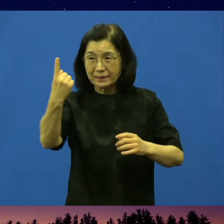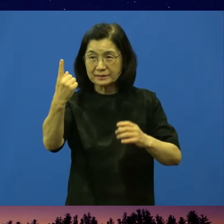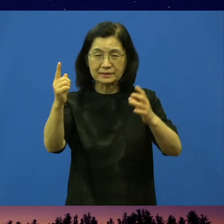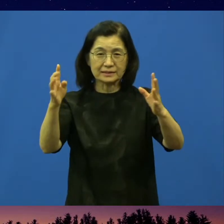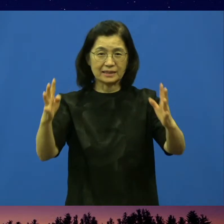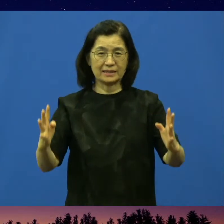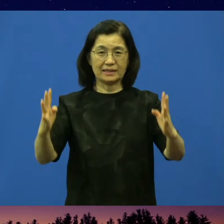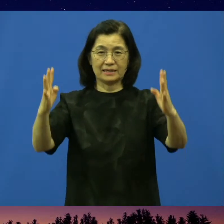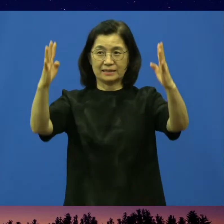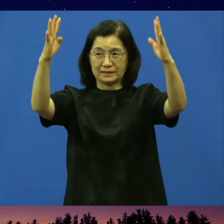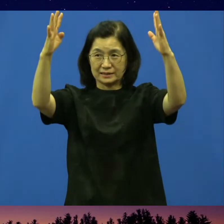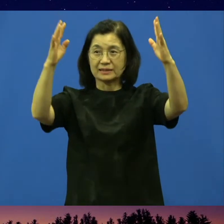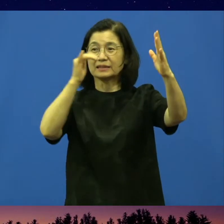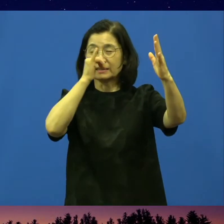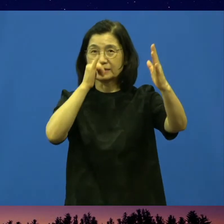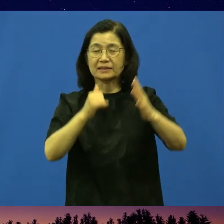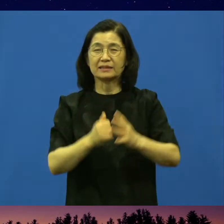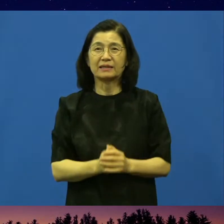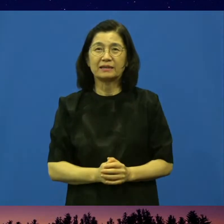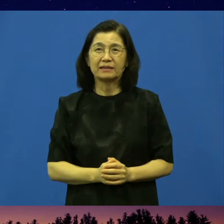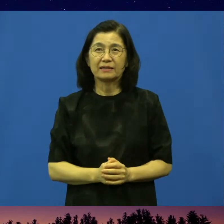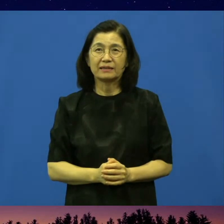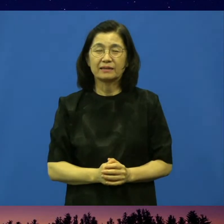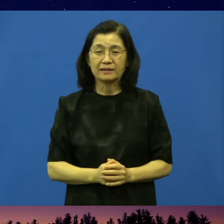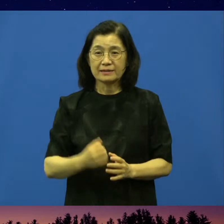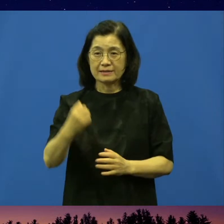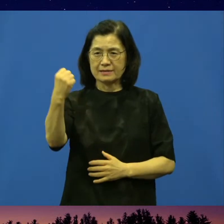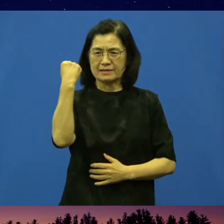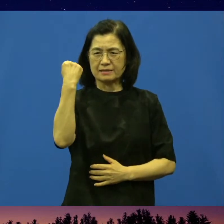이게 눈에 보이는 거예요. 힘이 눈에 보인단